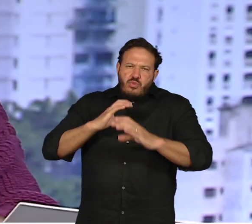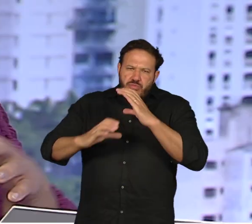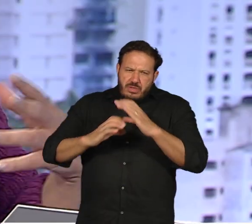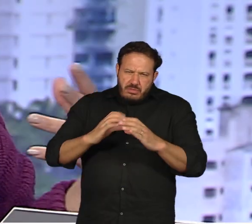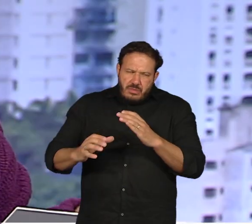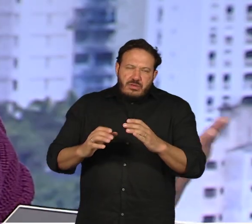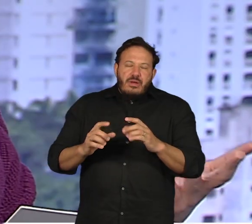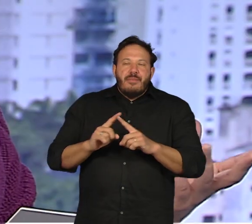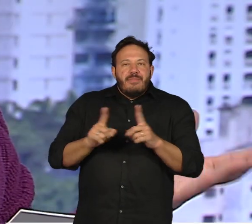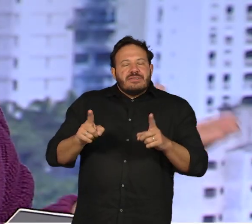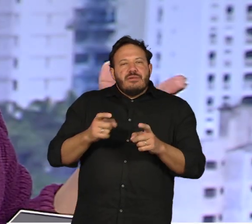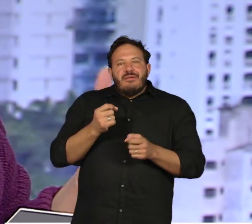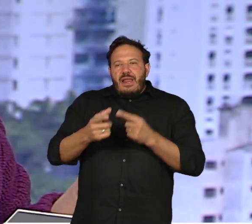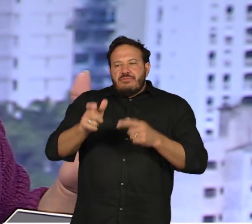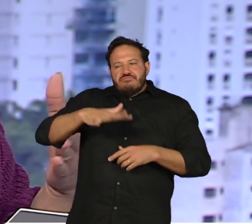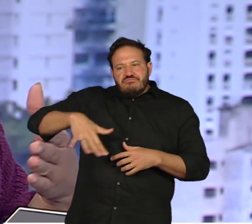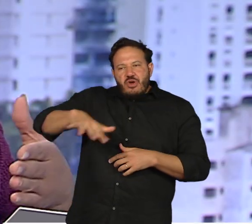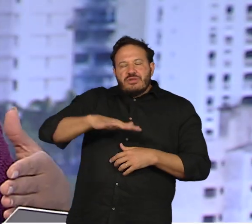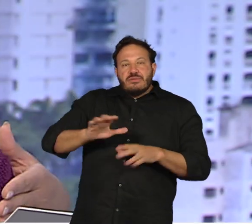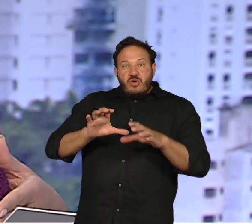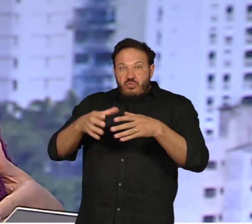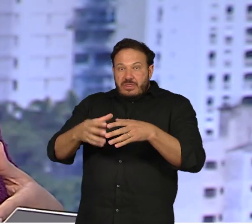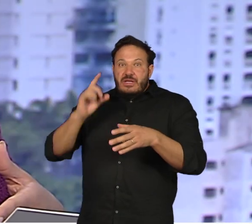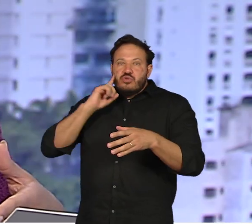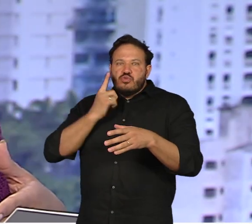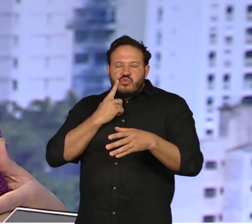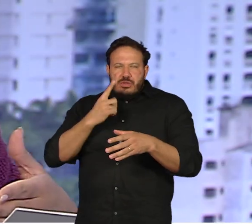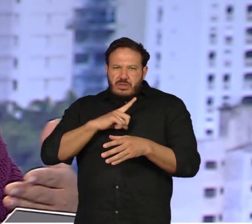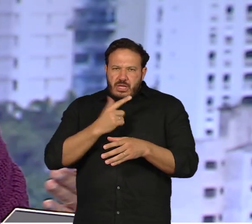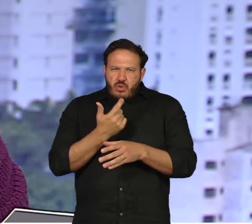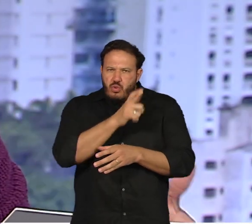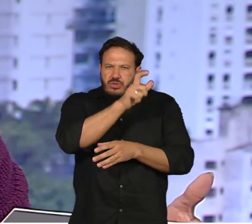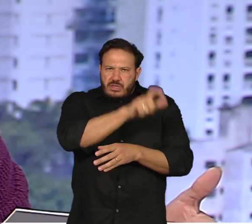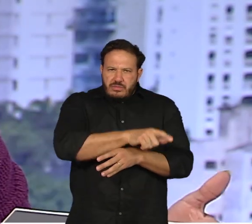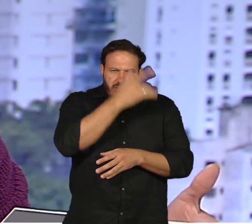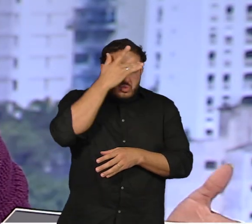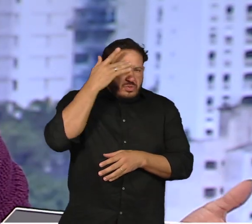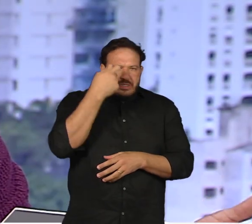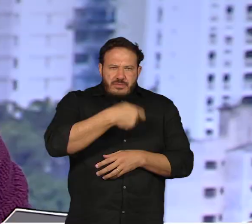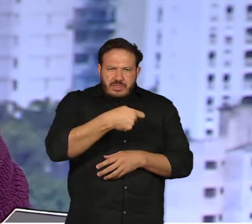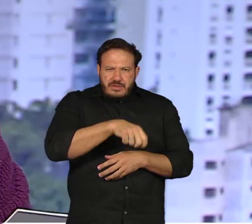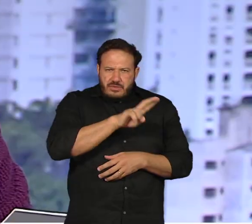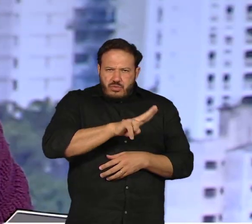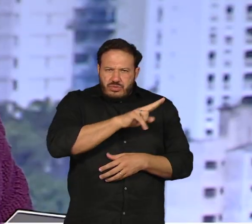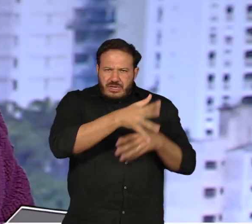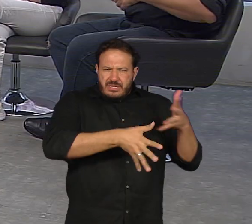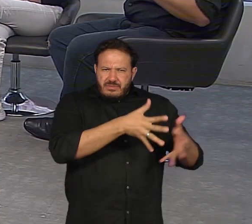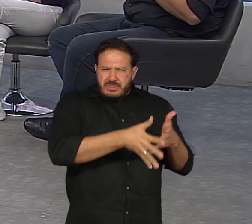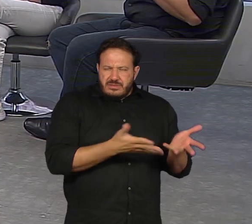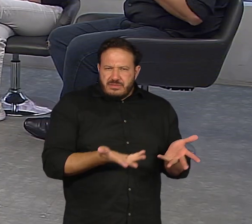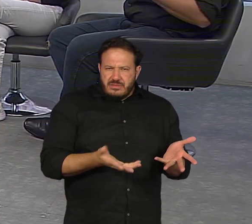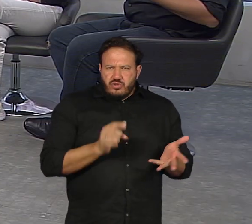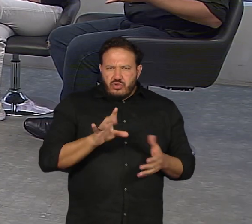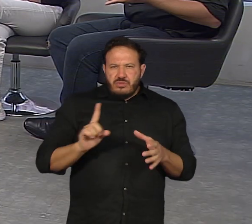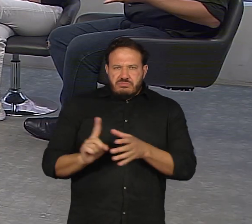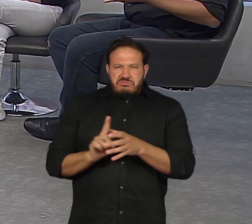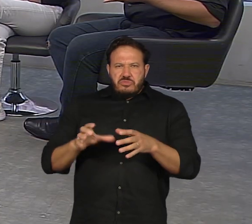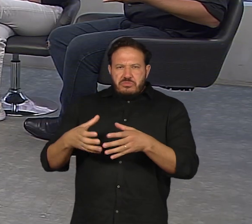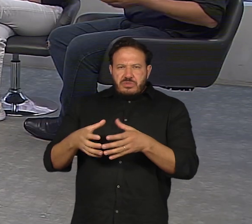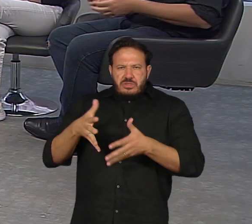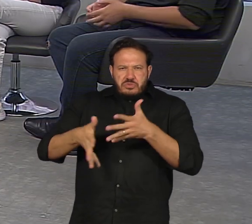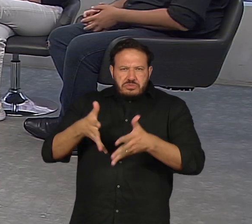e, por outro lado, para além da comunidade surda, tem outras pessoas que precisam utilizá-la?